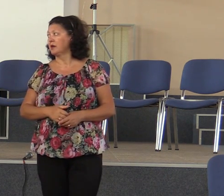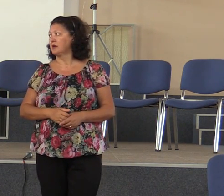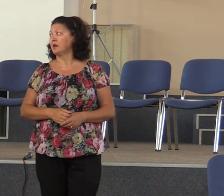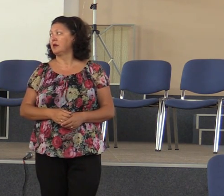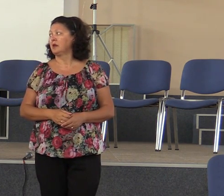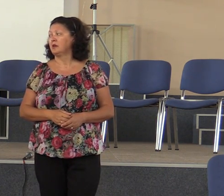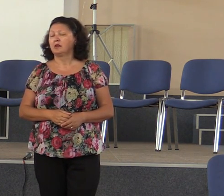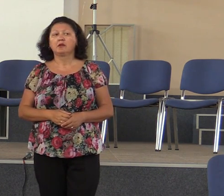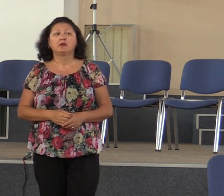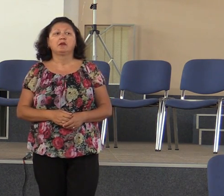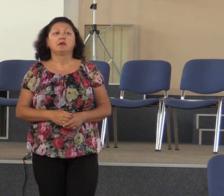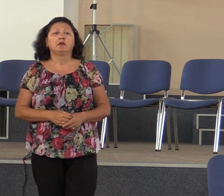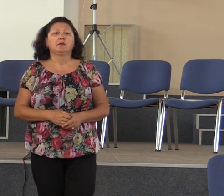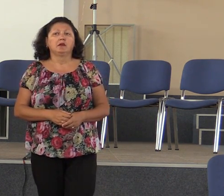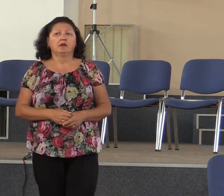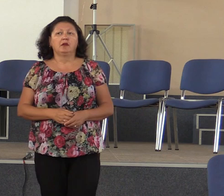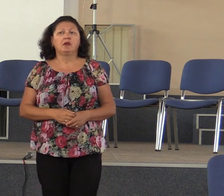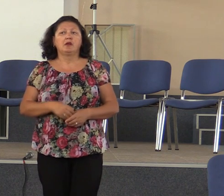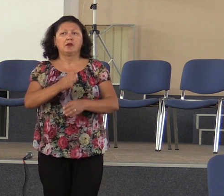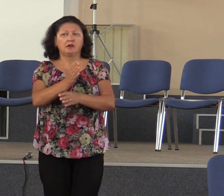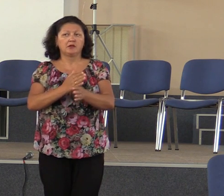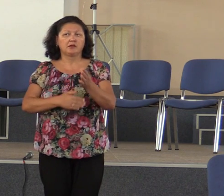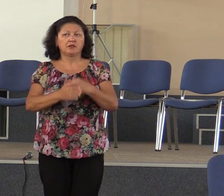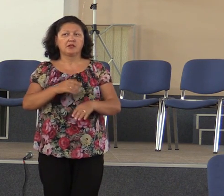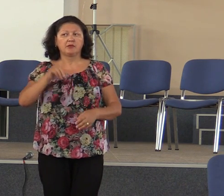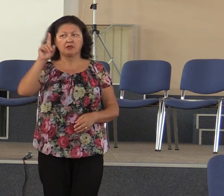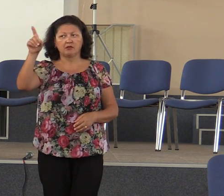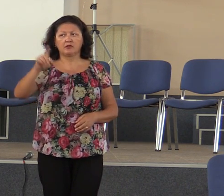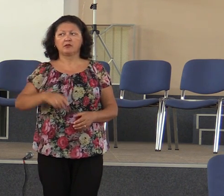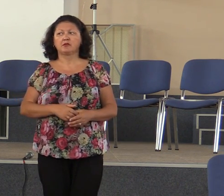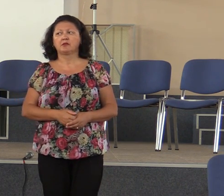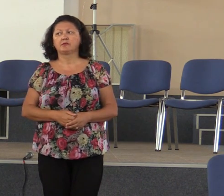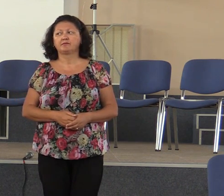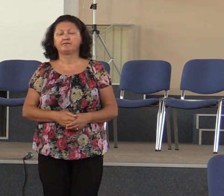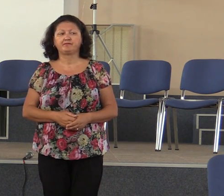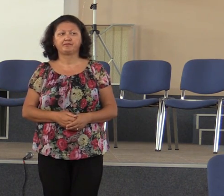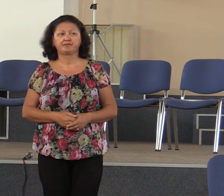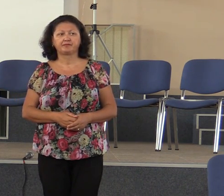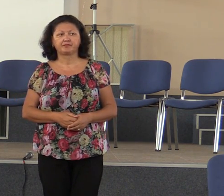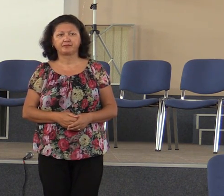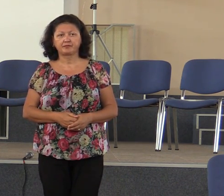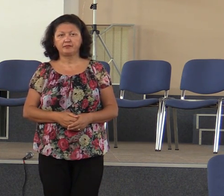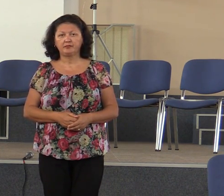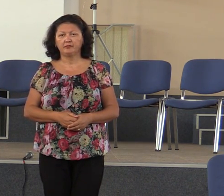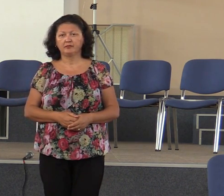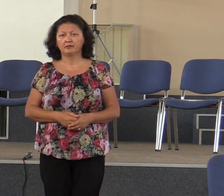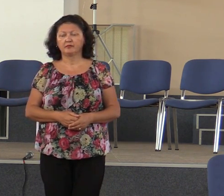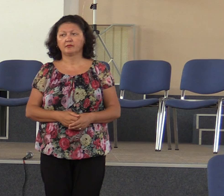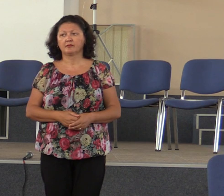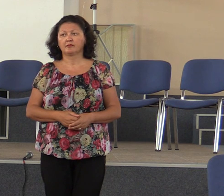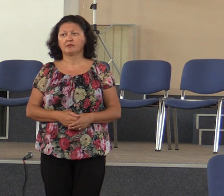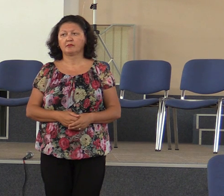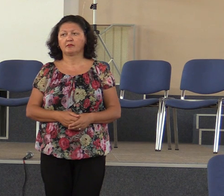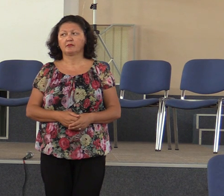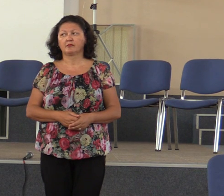Tișbitul. Și știți care era dizabilitatea lui? El și-o scrie imediat. Era